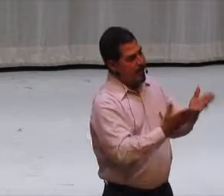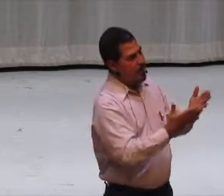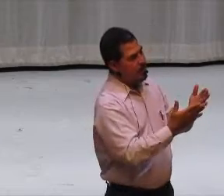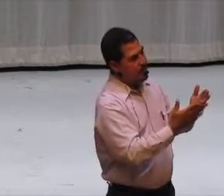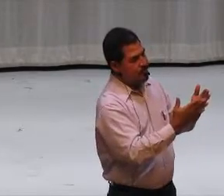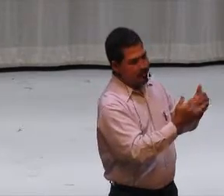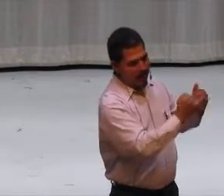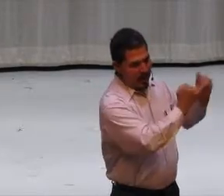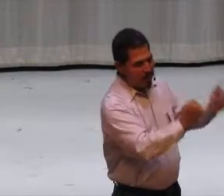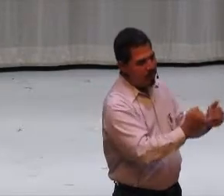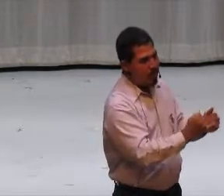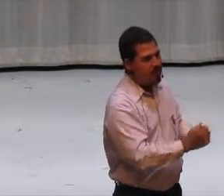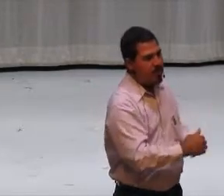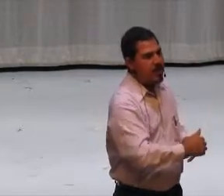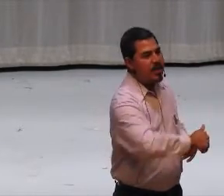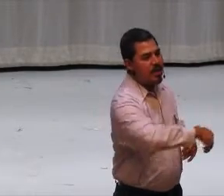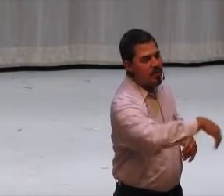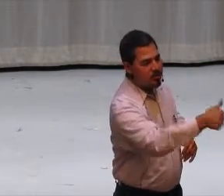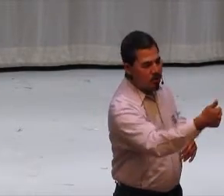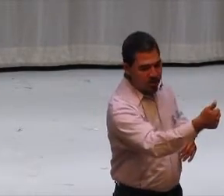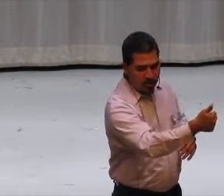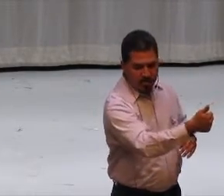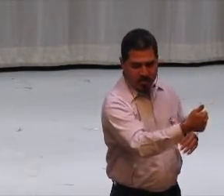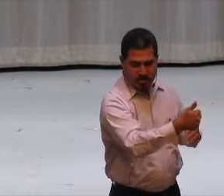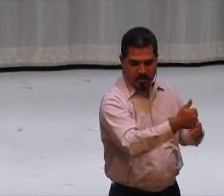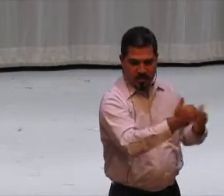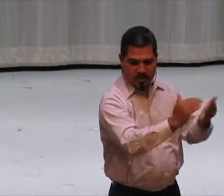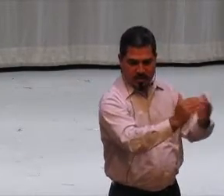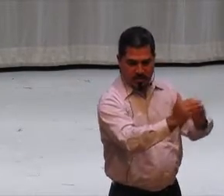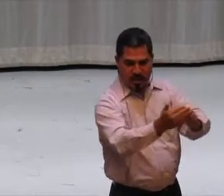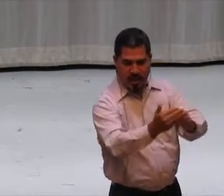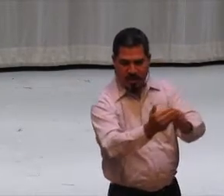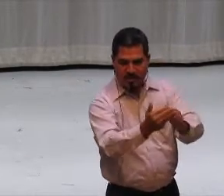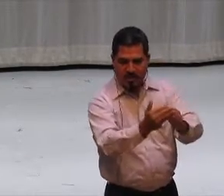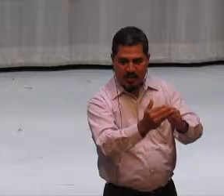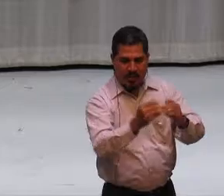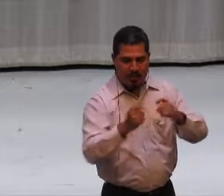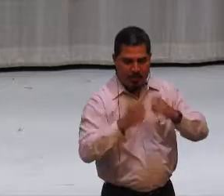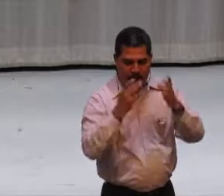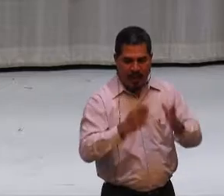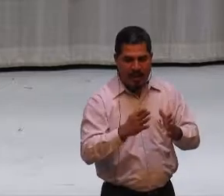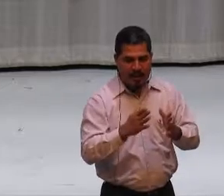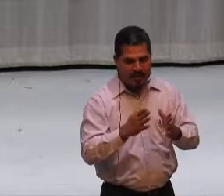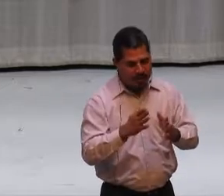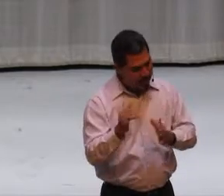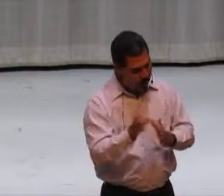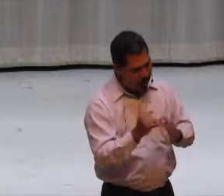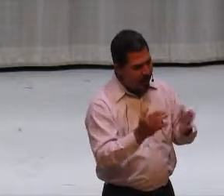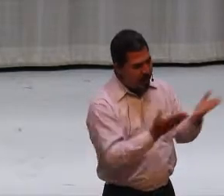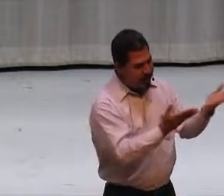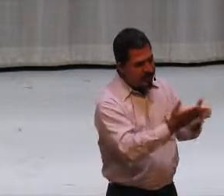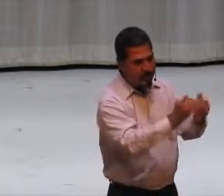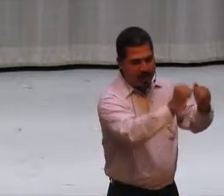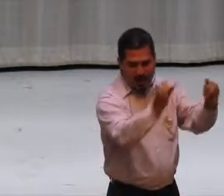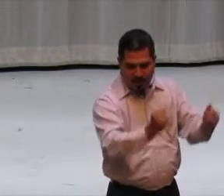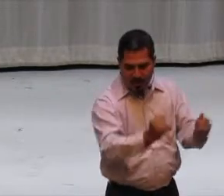sirvieron a ídolos y los otros ciudades paganas igual sirven a ídolos.